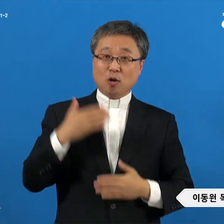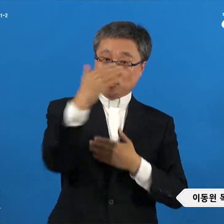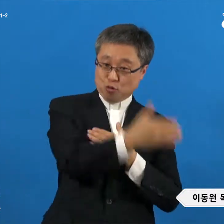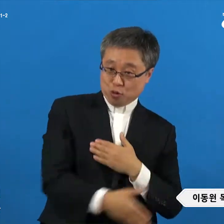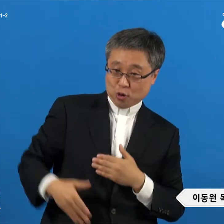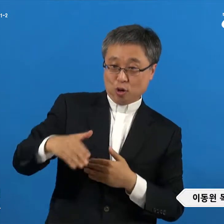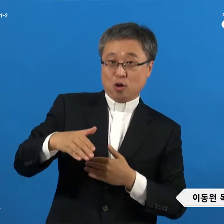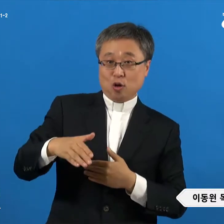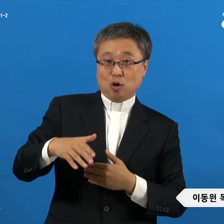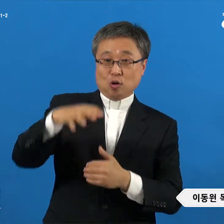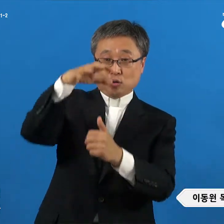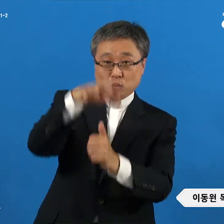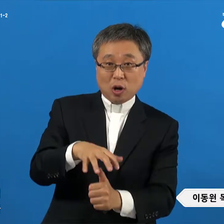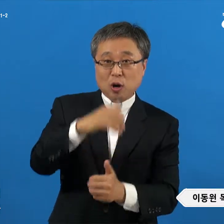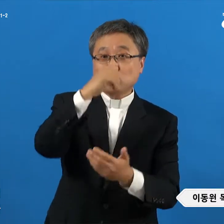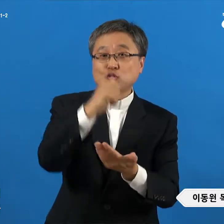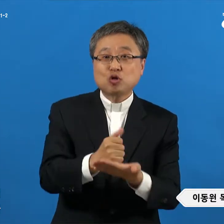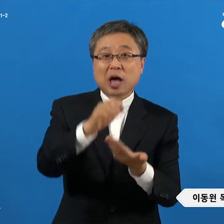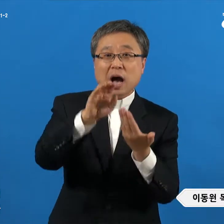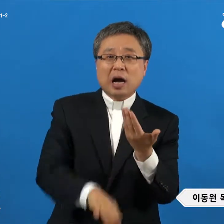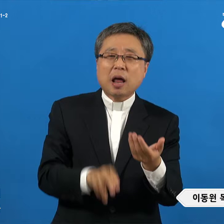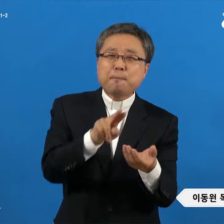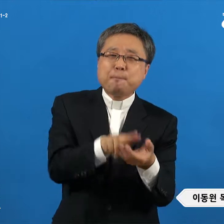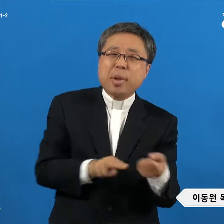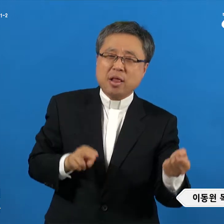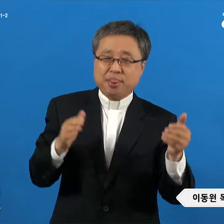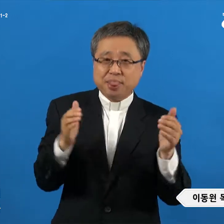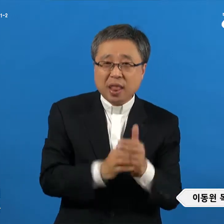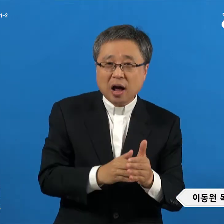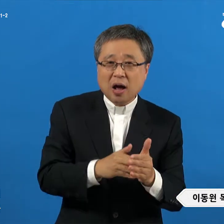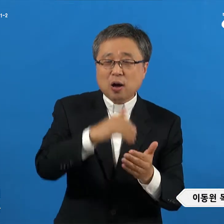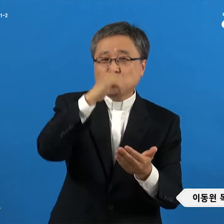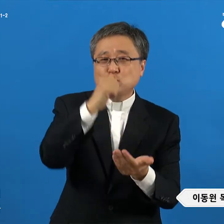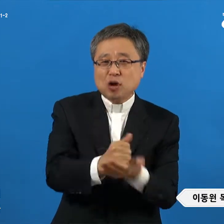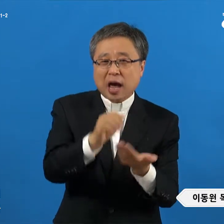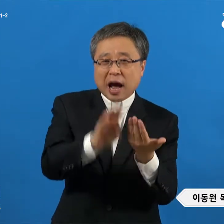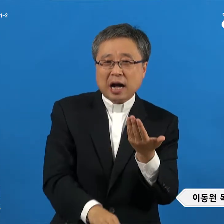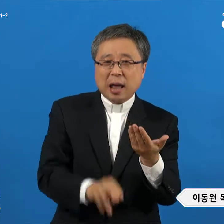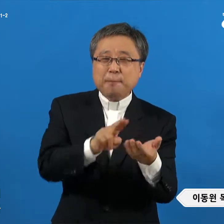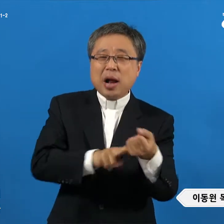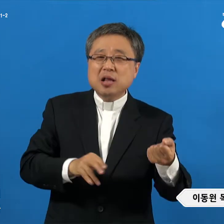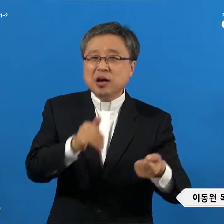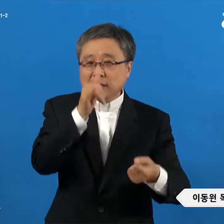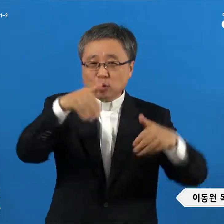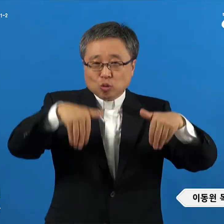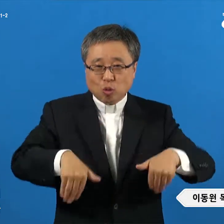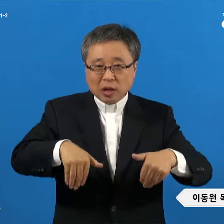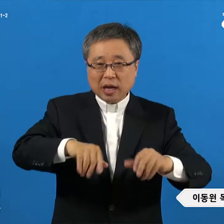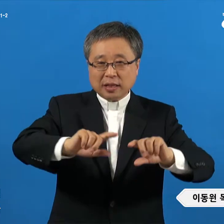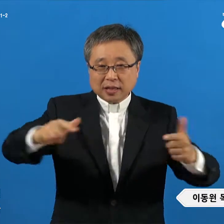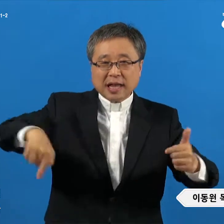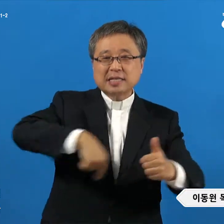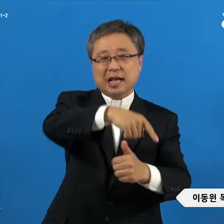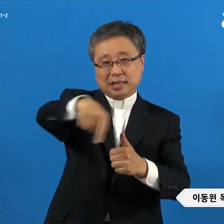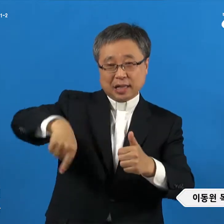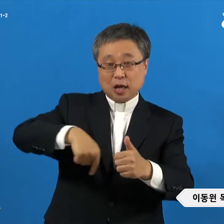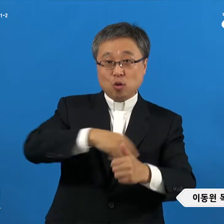속하여 죄 아래 팔렸다. 죄 아래 팔려있는 노예됨의 상태. 우리가